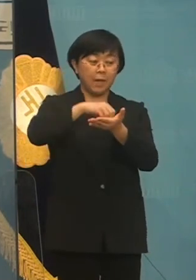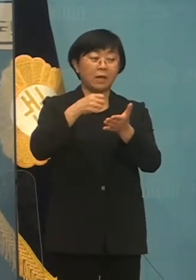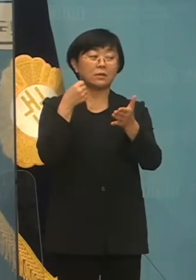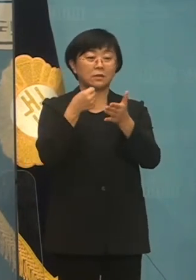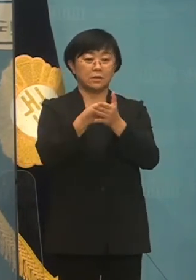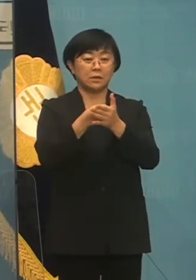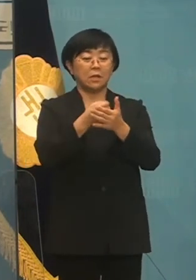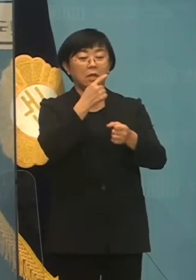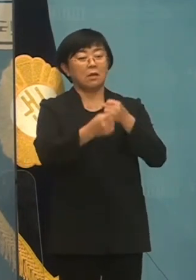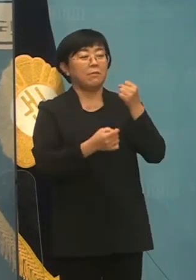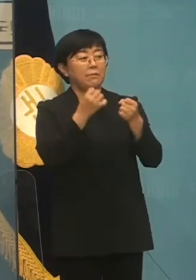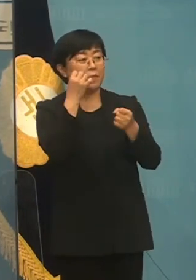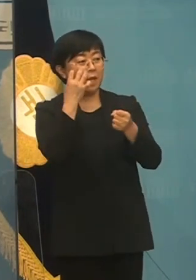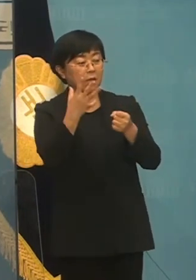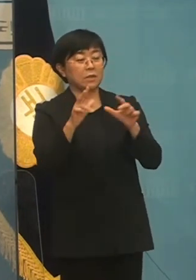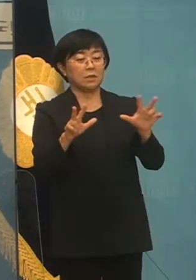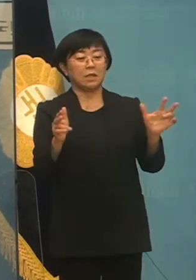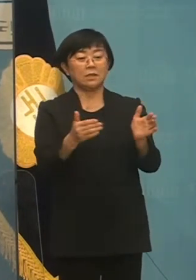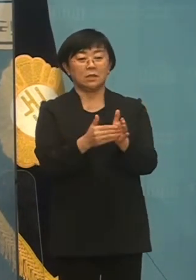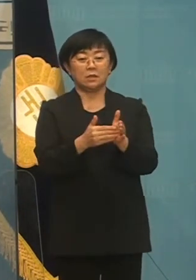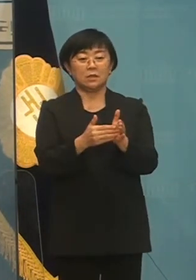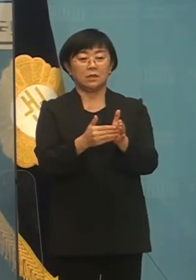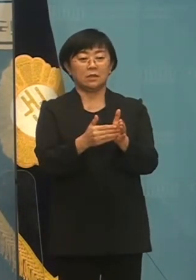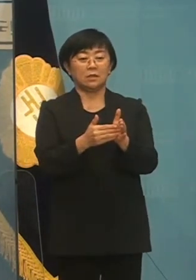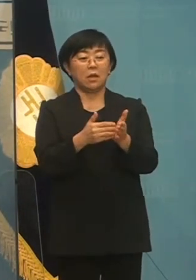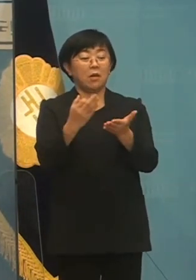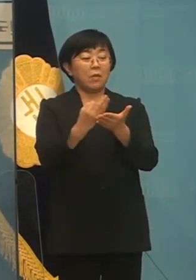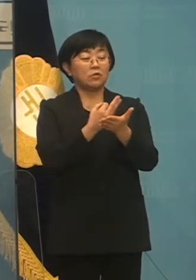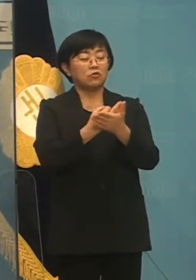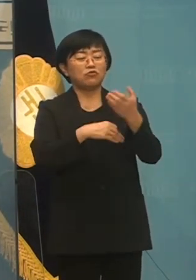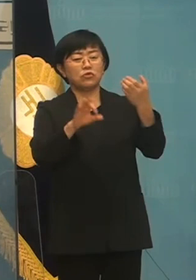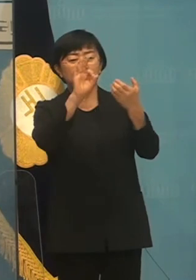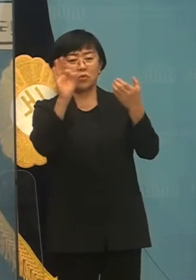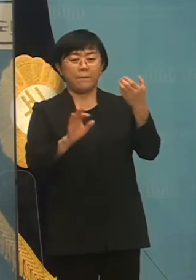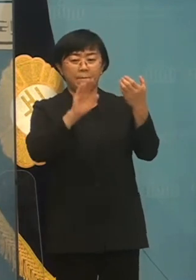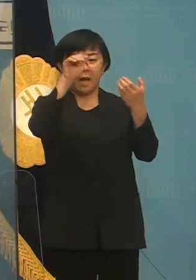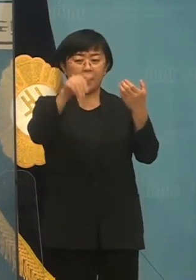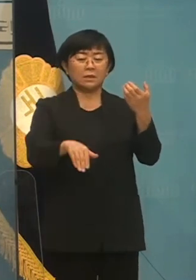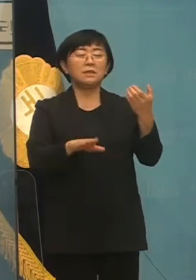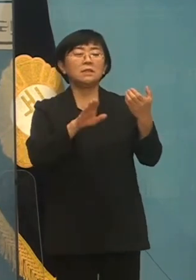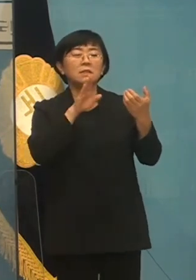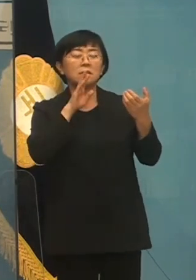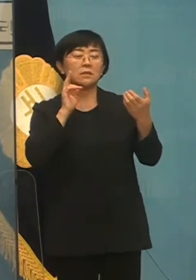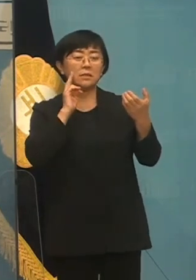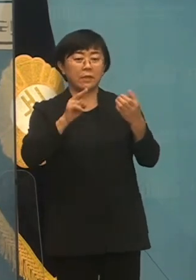1년 8개월이 지난 지금까지 매출이 90% 이상 하락하는 최악의